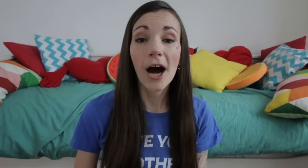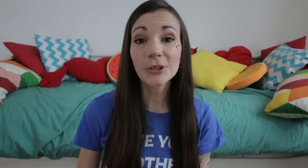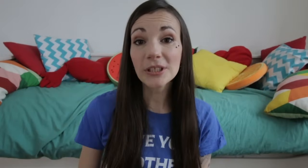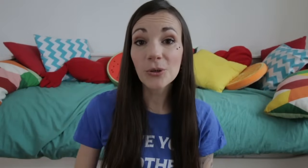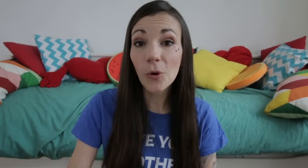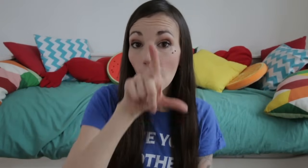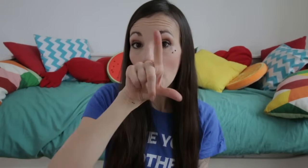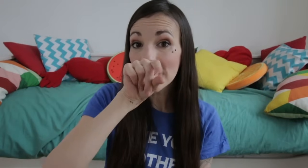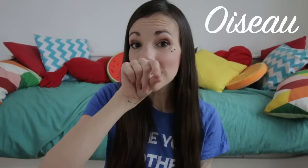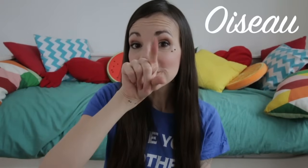Ensuite le mot oiseau.